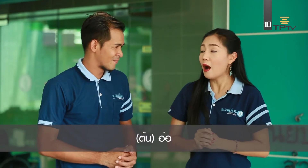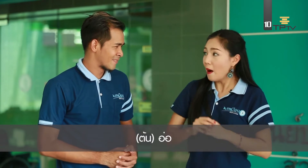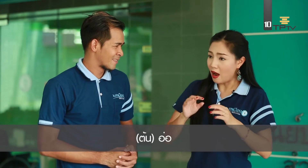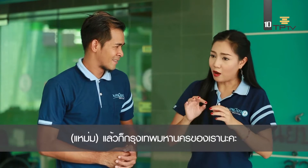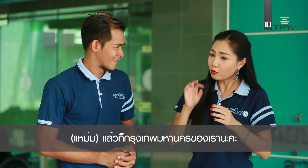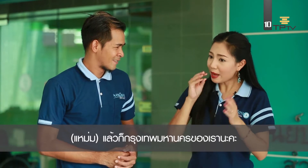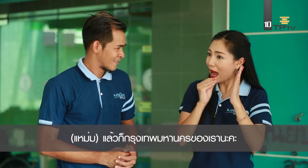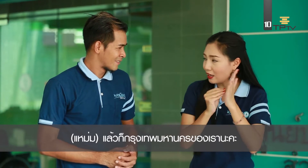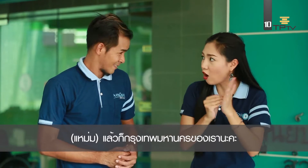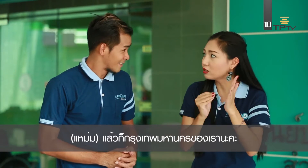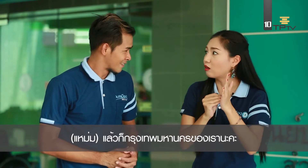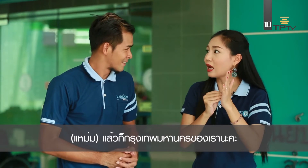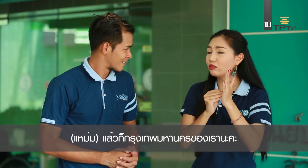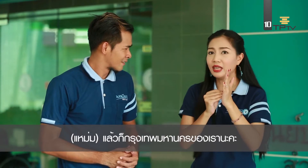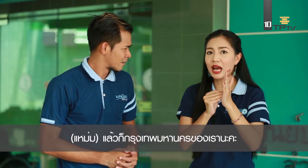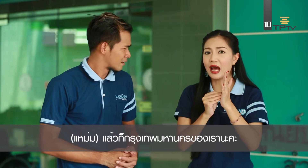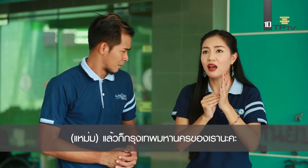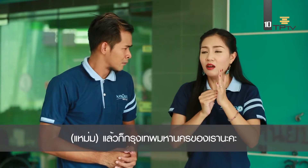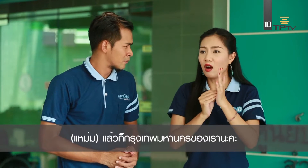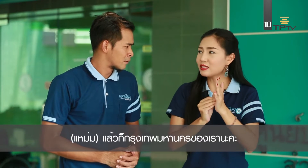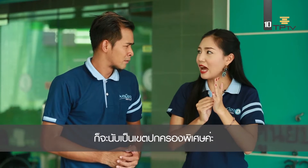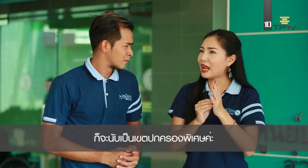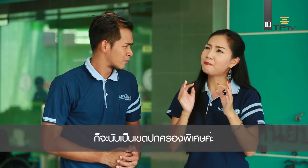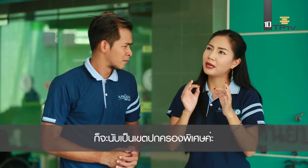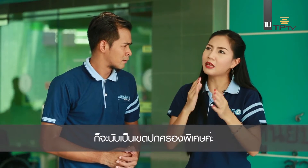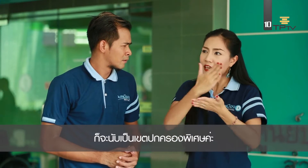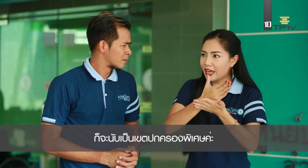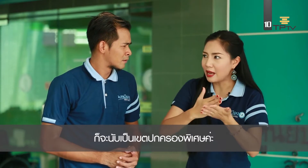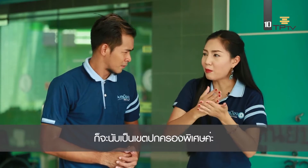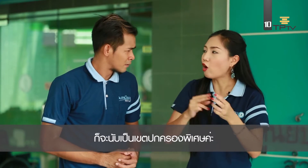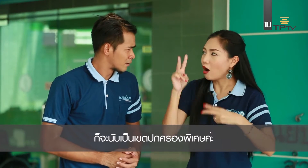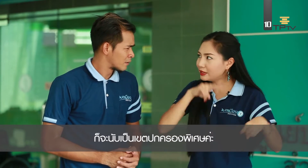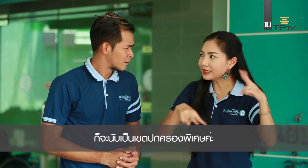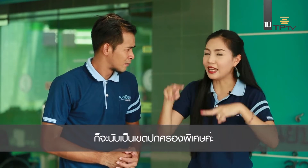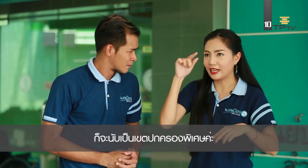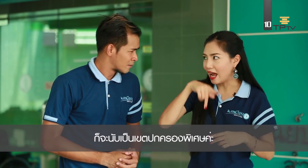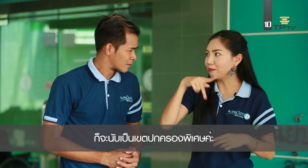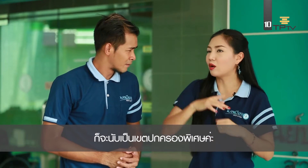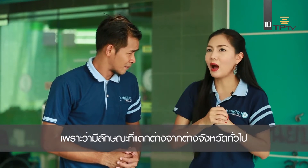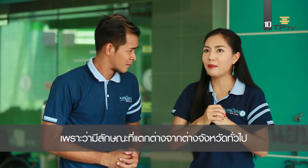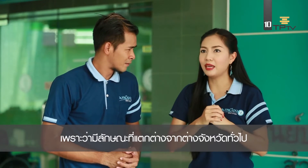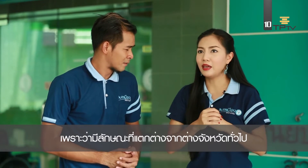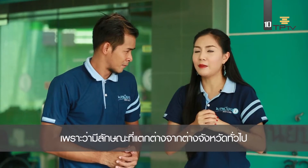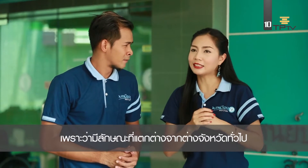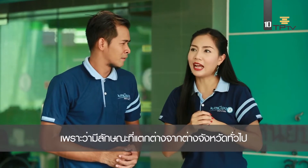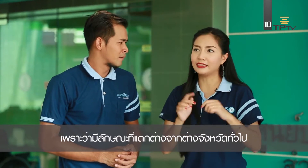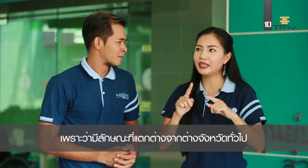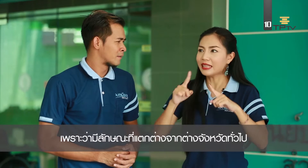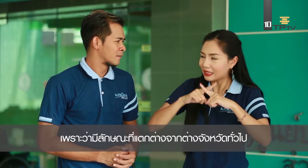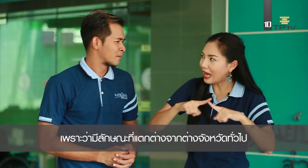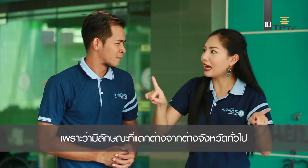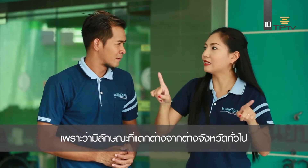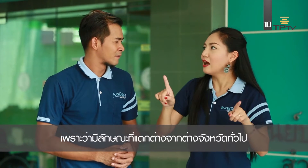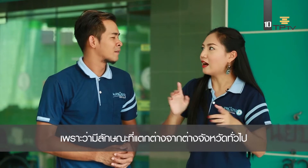ล้วก็กรุงเทพมหานครของเราเนี่ยนะคะก็จะนับเป็นเขตปกครองพิเศษค่ะเพราะว่ามีลักษณะ